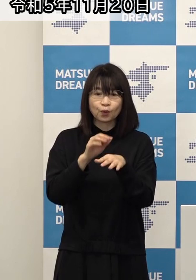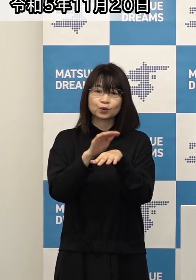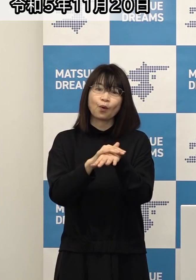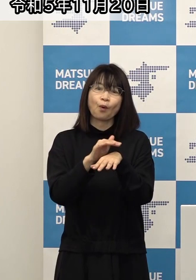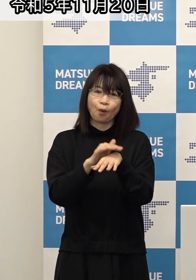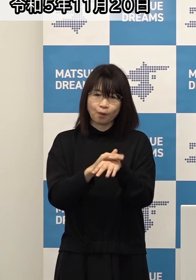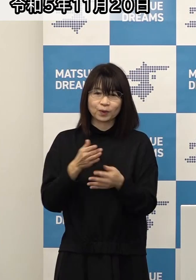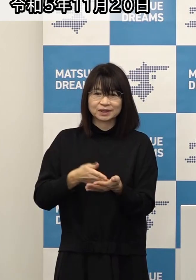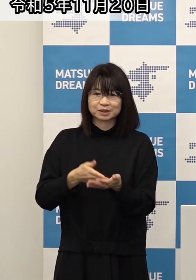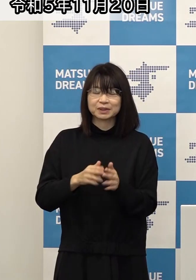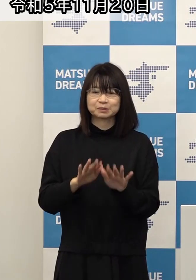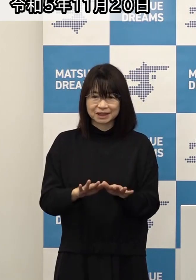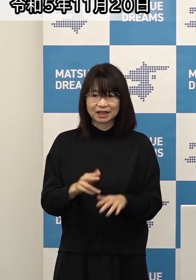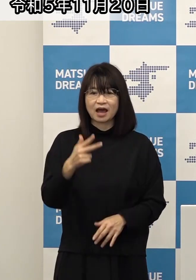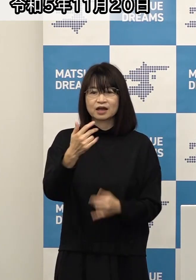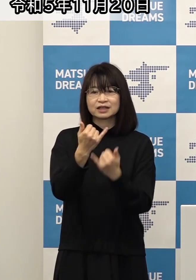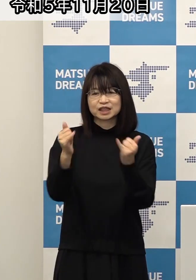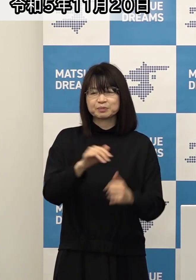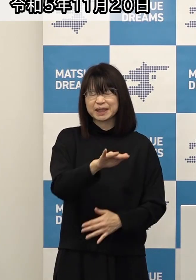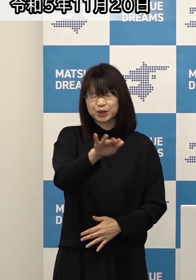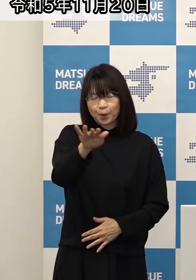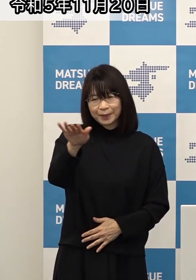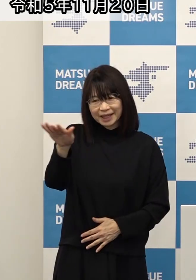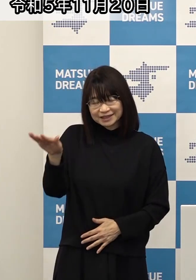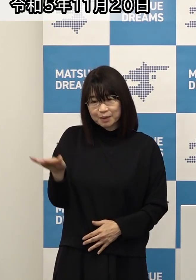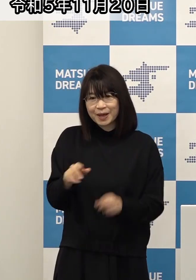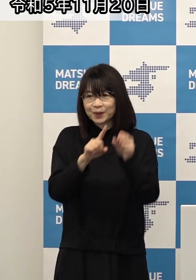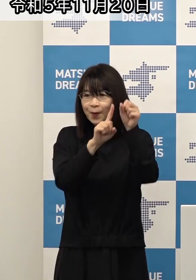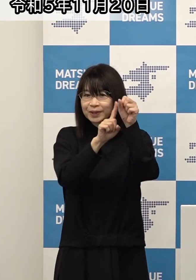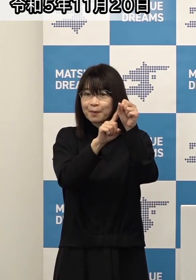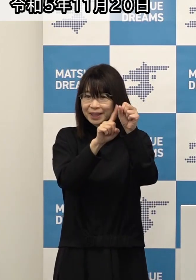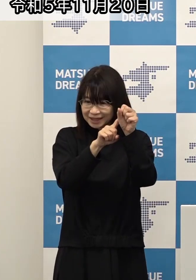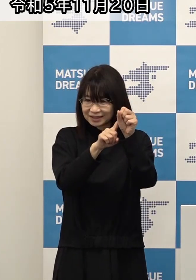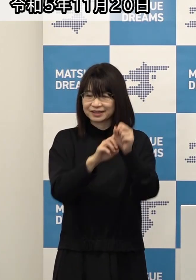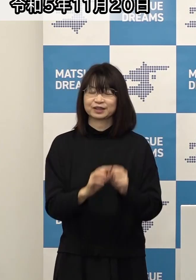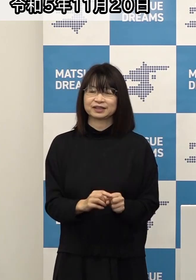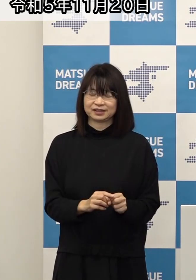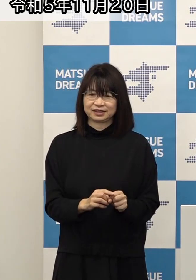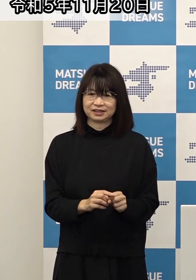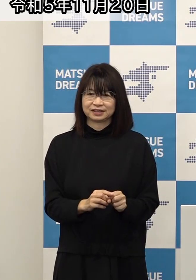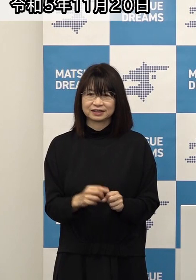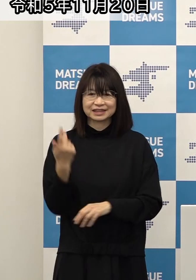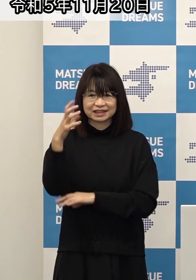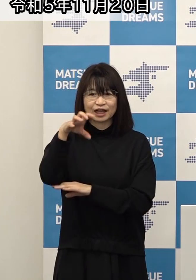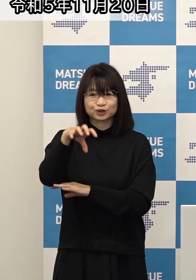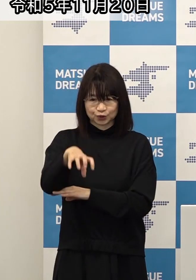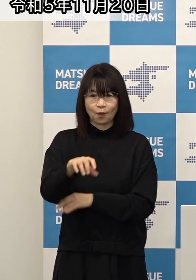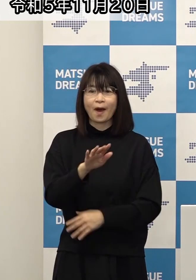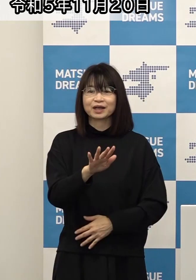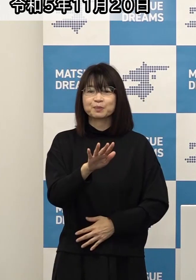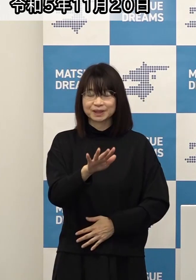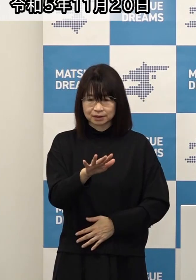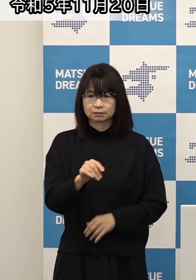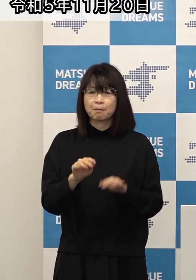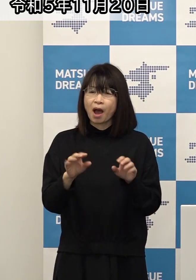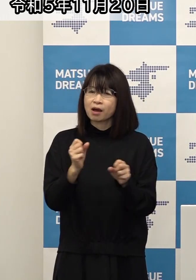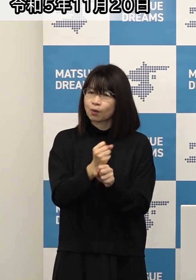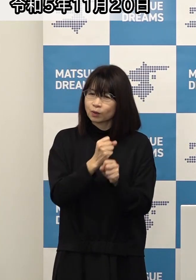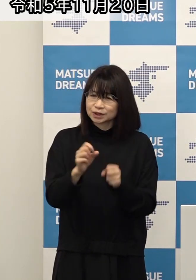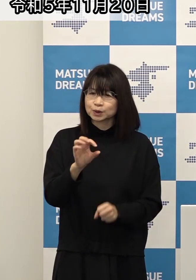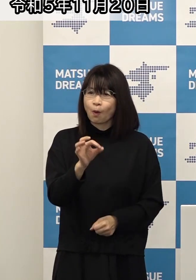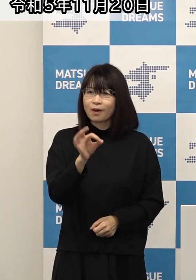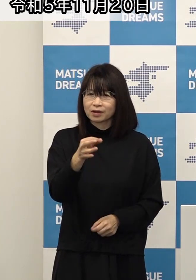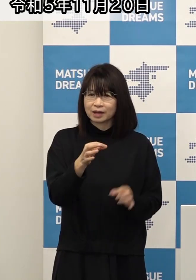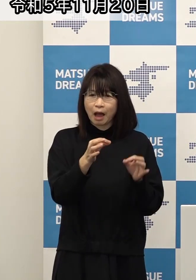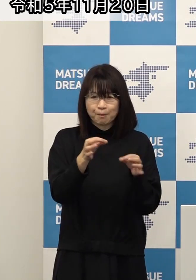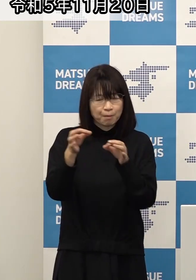皆さんのためのものですので、今回工事費がですねこうやって上がっていってるというところは、どういうふうにこう